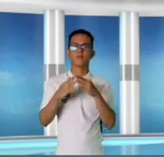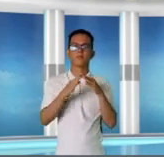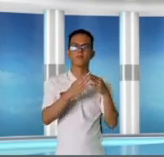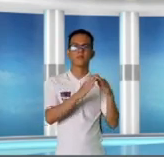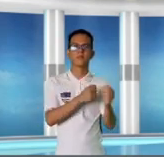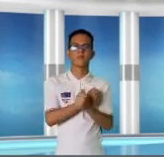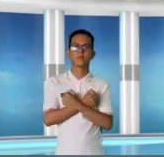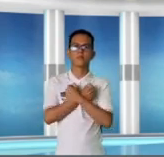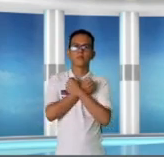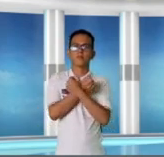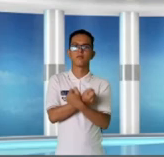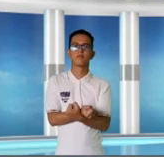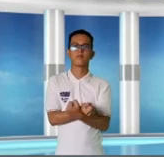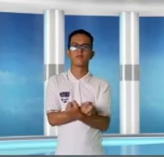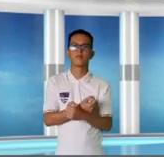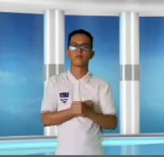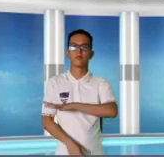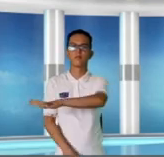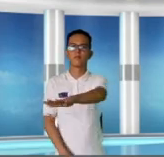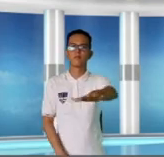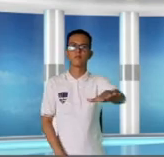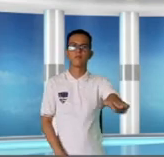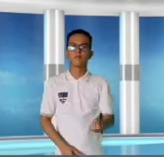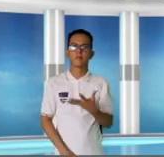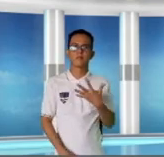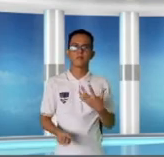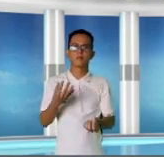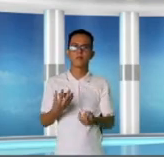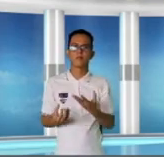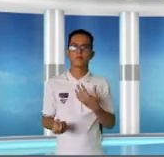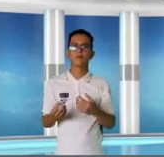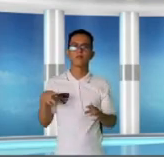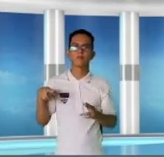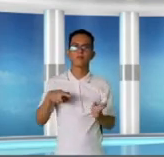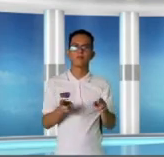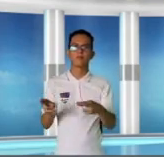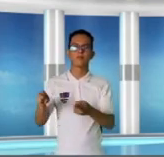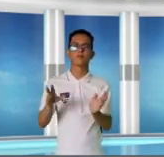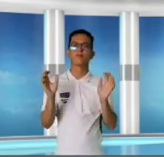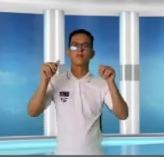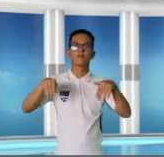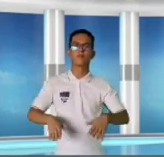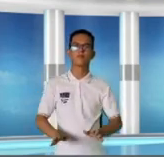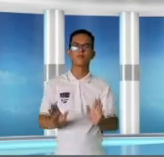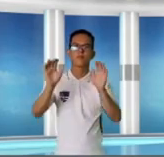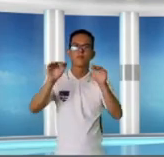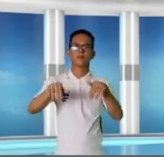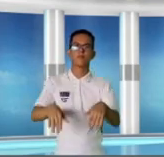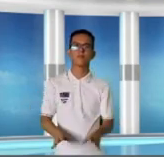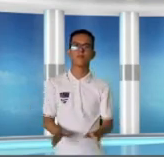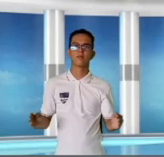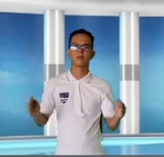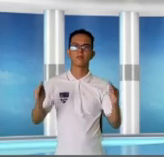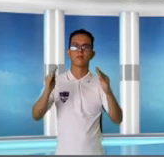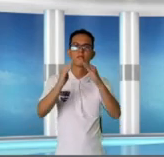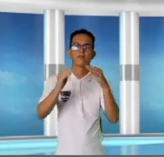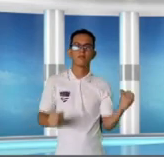queridos, fértiles campiñas, ríos majestuosos, soberbios volcanes,